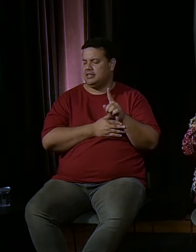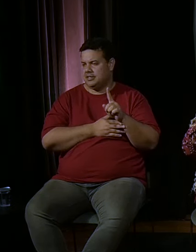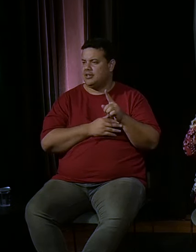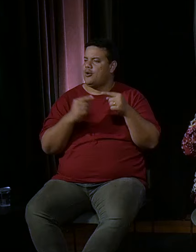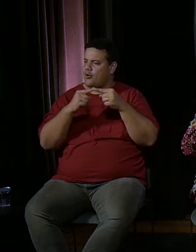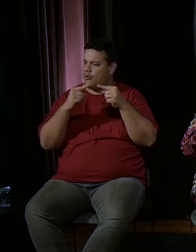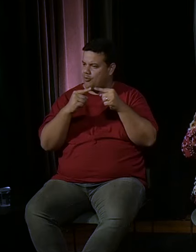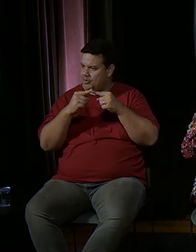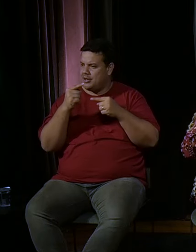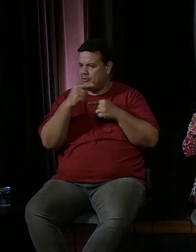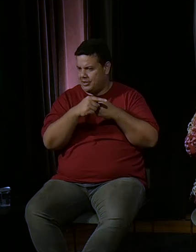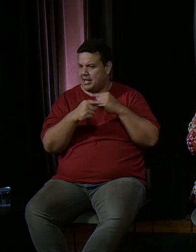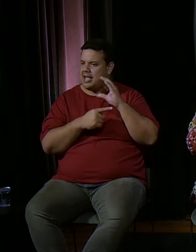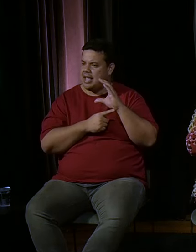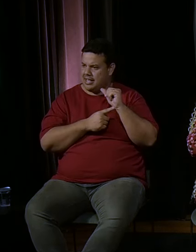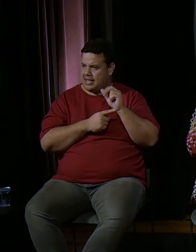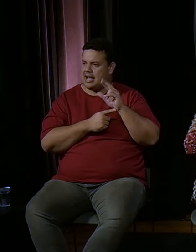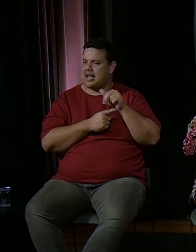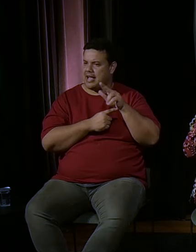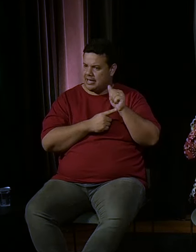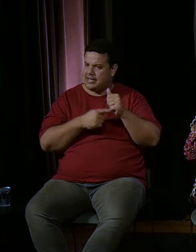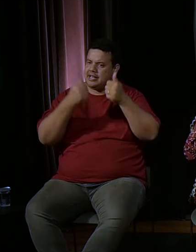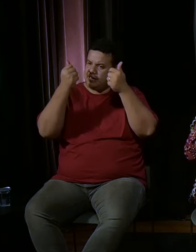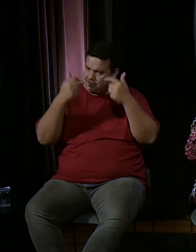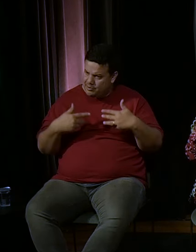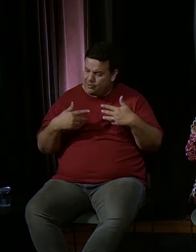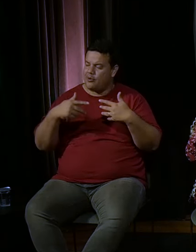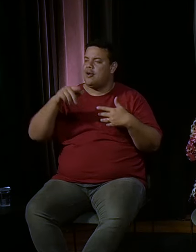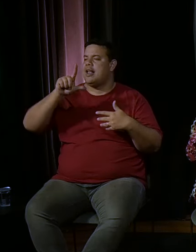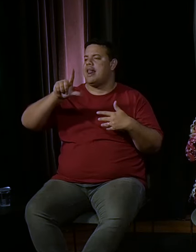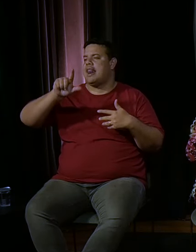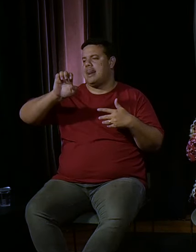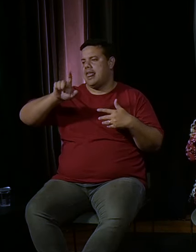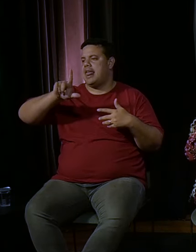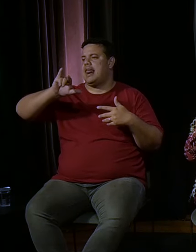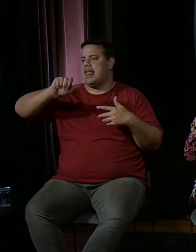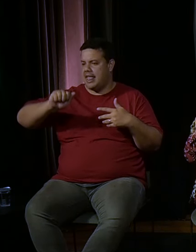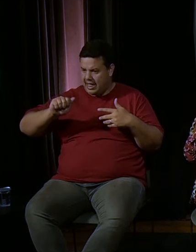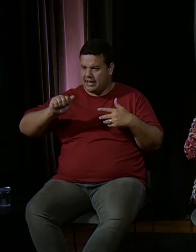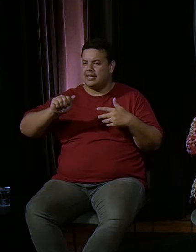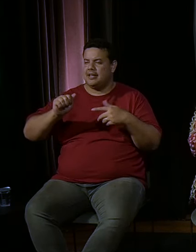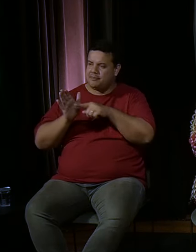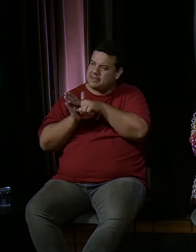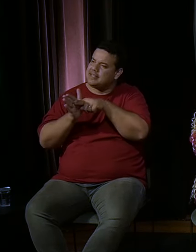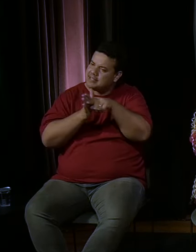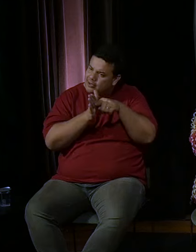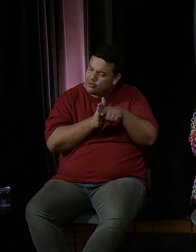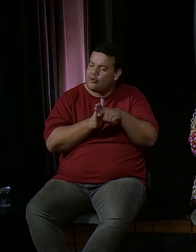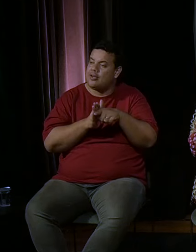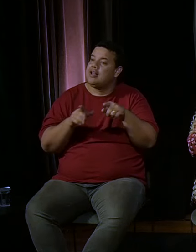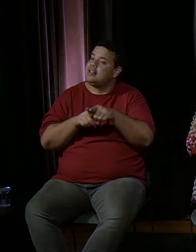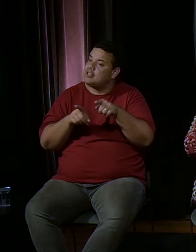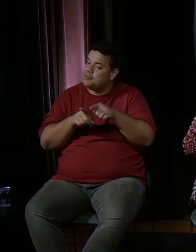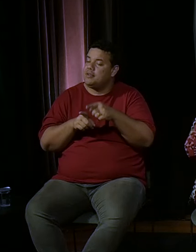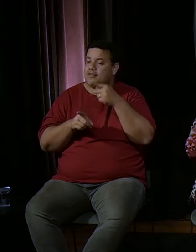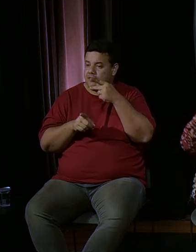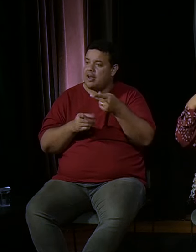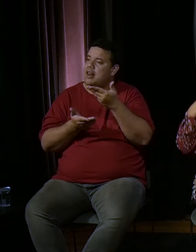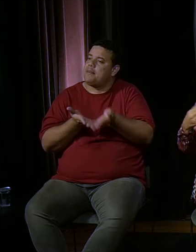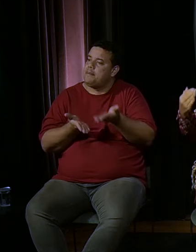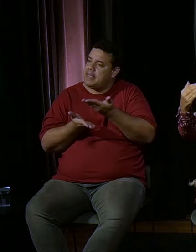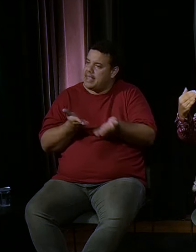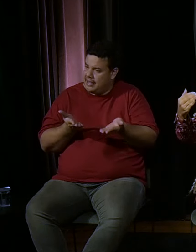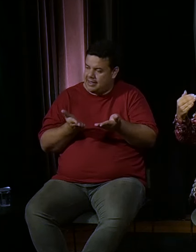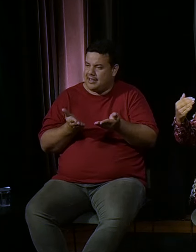Pensando na Lélia, né? Essa historiadora, e também a Beatriz e tal. Essa coisa da imagem, né? Da perda da imagem, como a Beatriz fala,